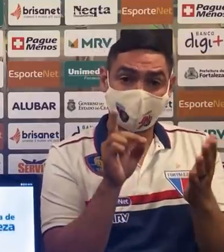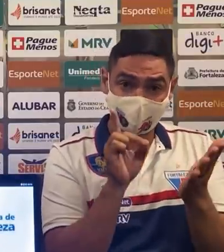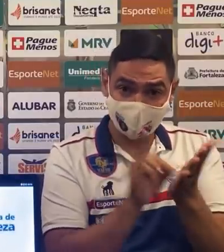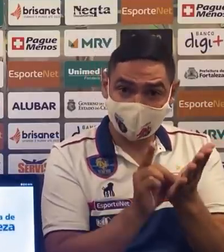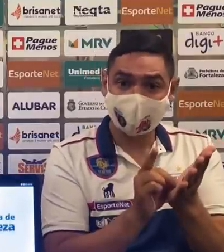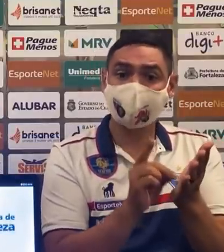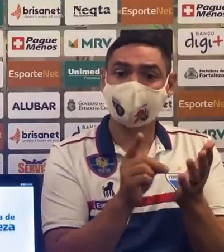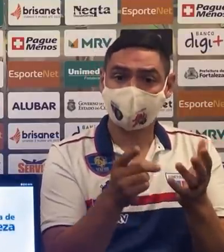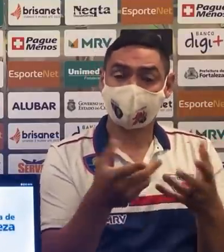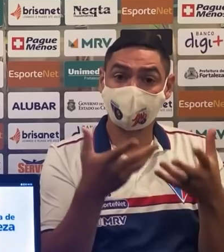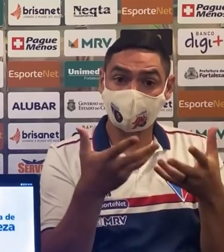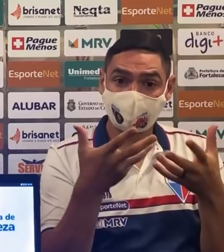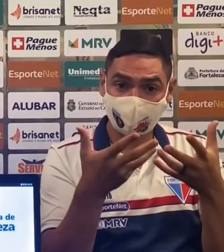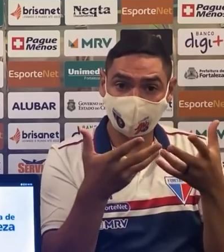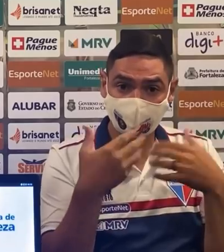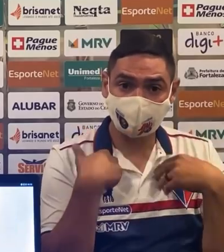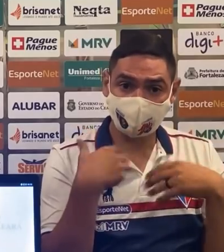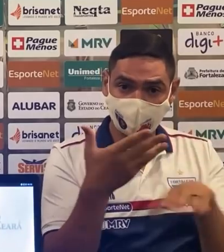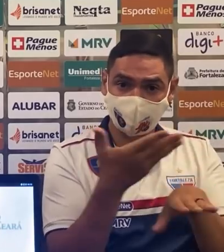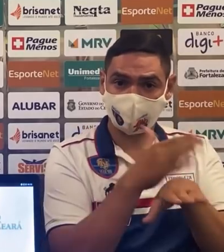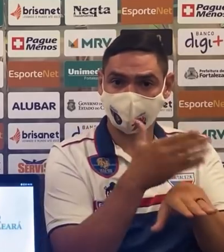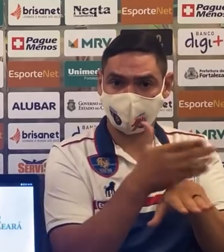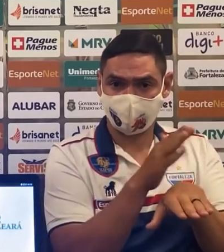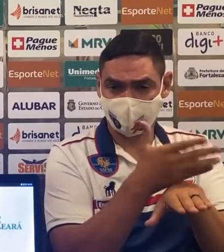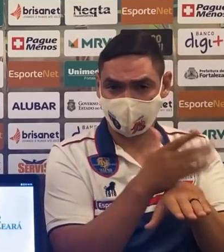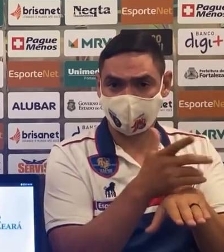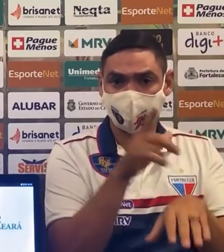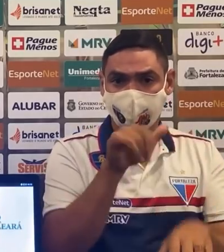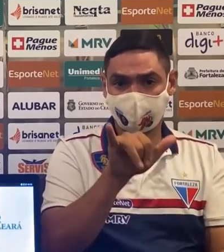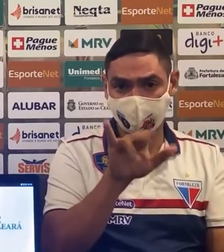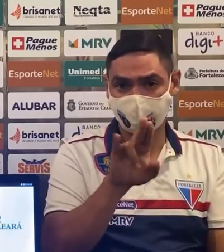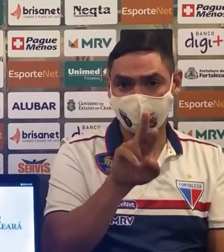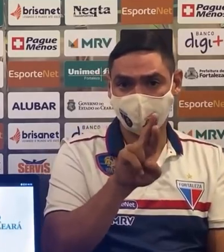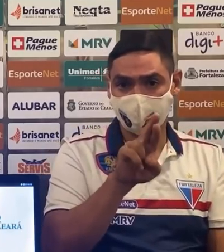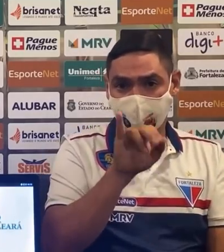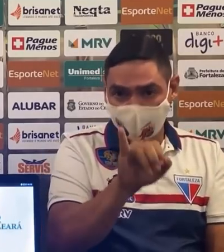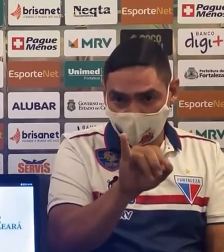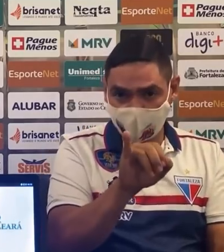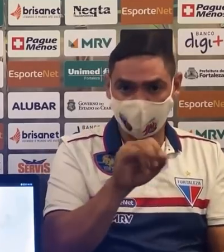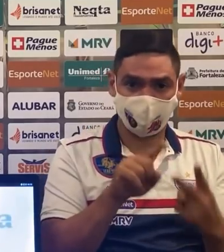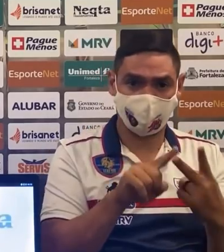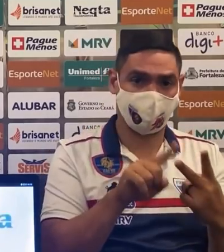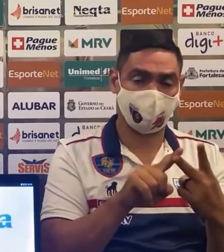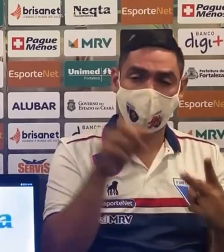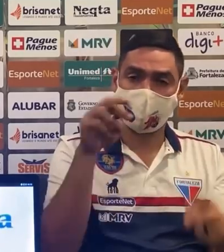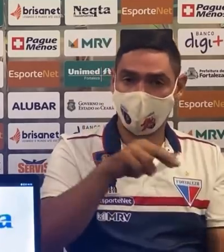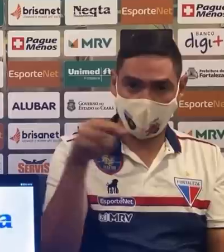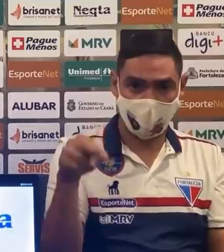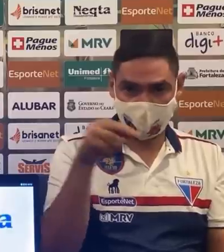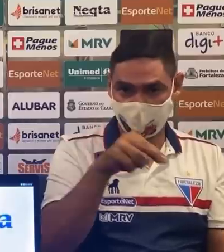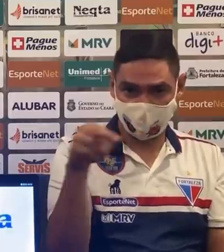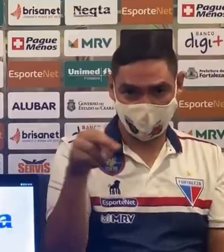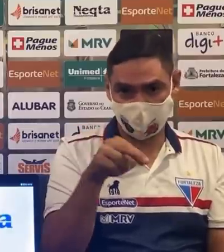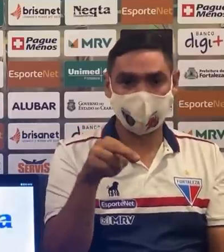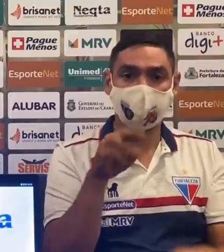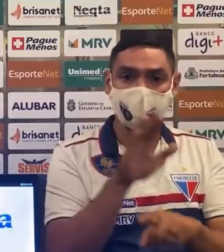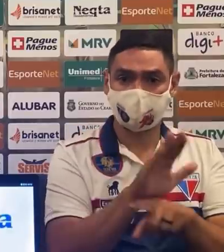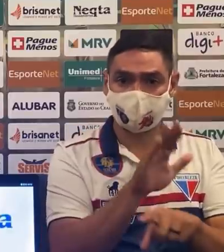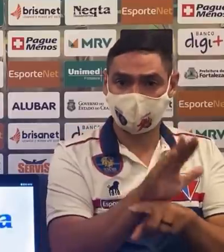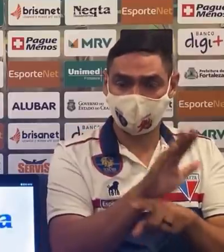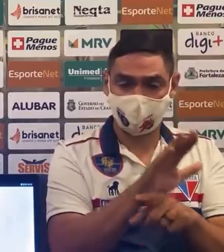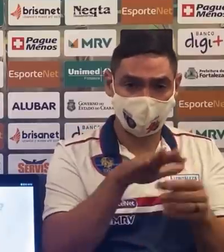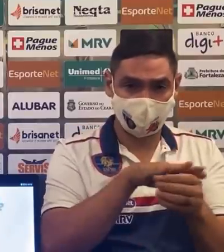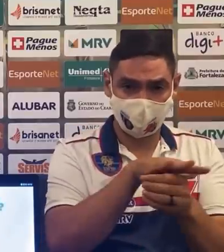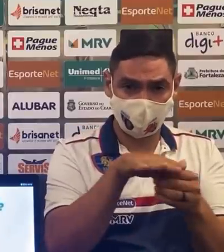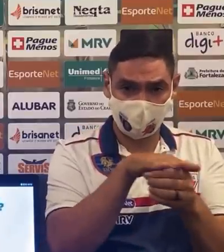era trabalhar com Yuri e Romário buscando aquelas movimentações por dentro, dando liberdade